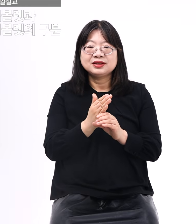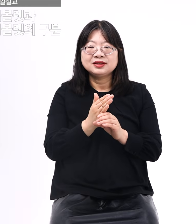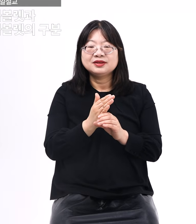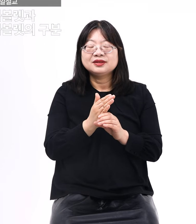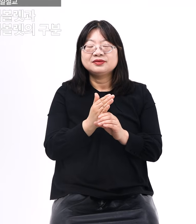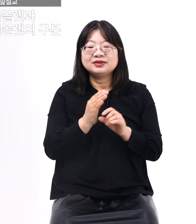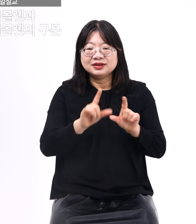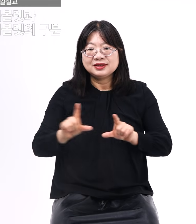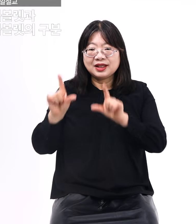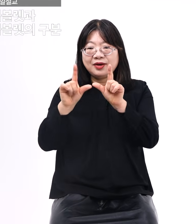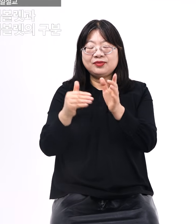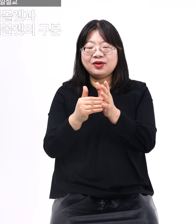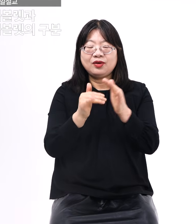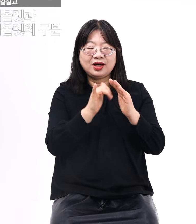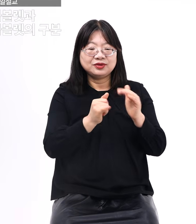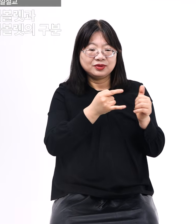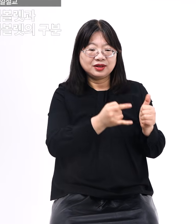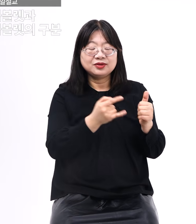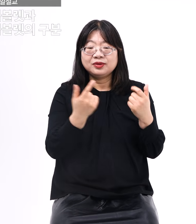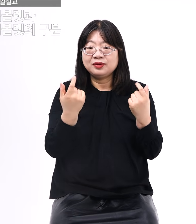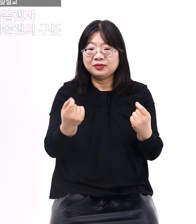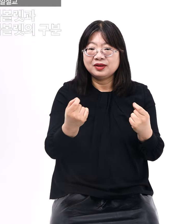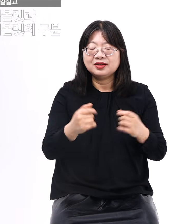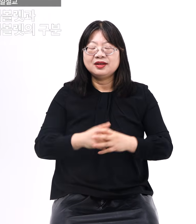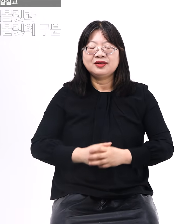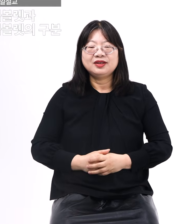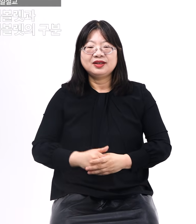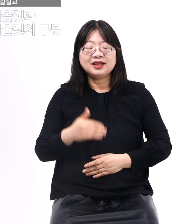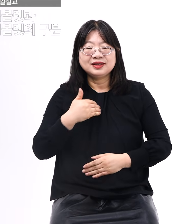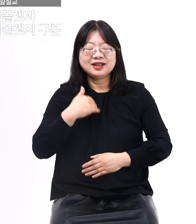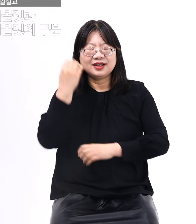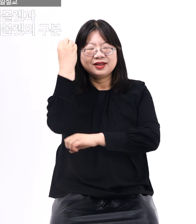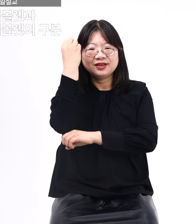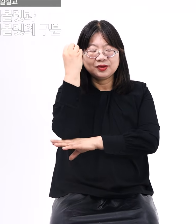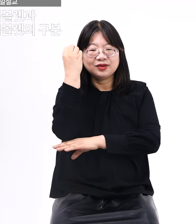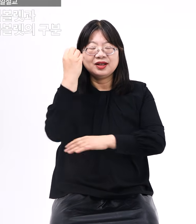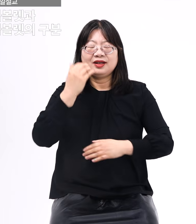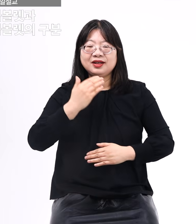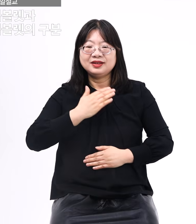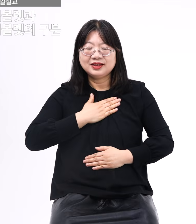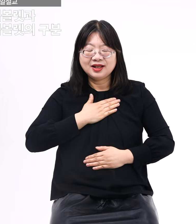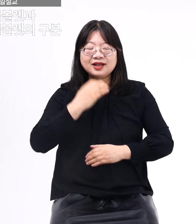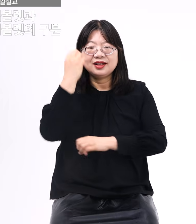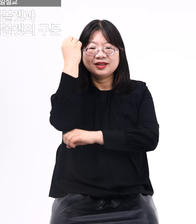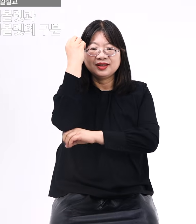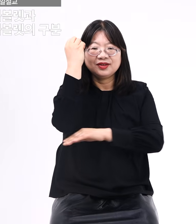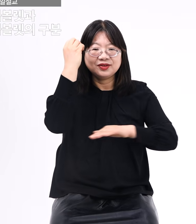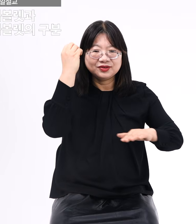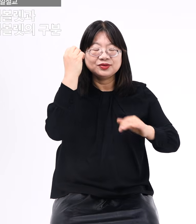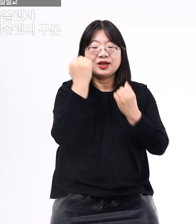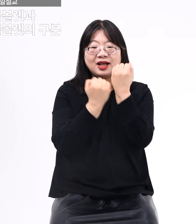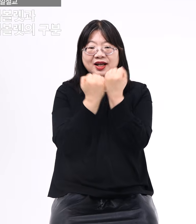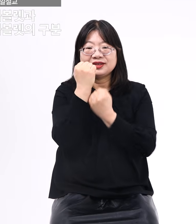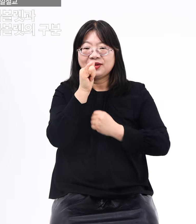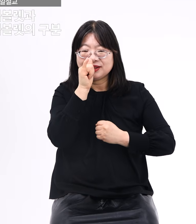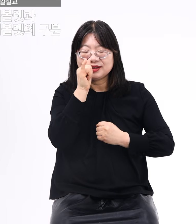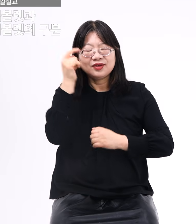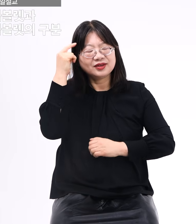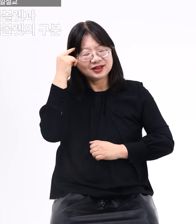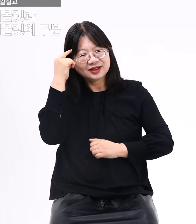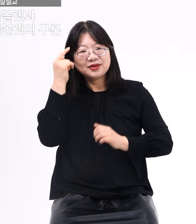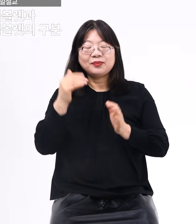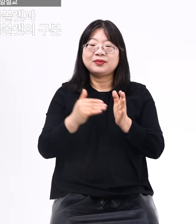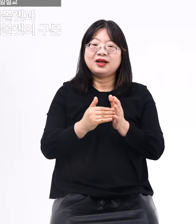없어요. 가족에게도 마찬가지예요. 딱 자기 기준으로 자기 기준에서 해석을 하고 생각을